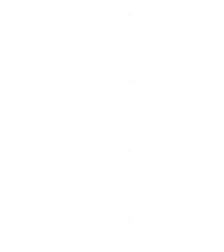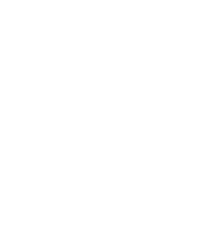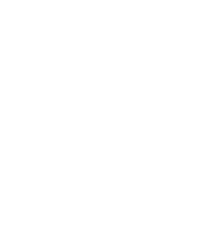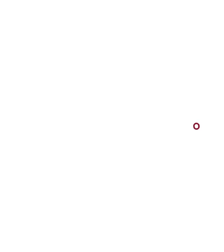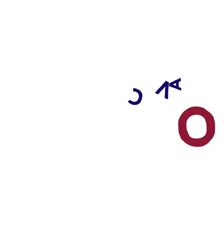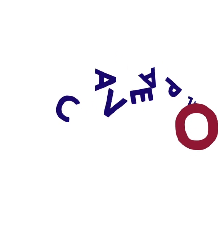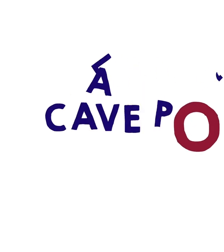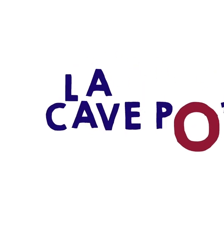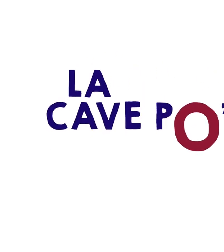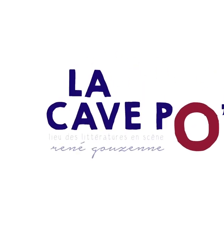To